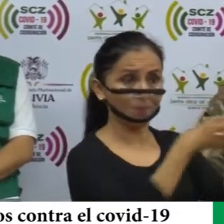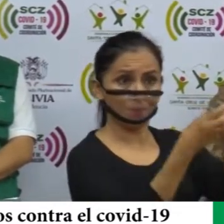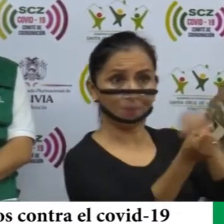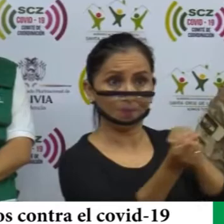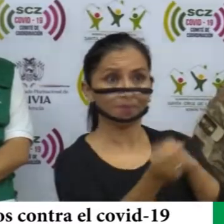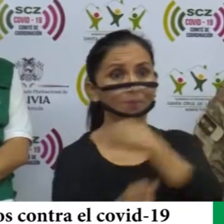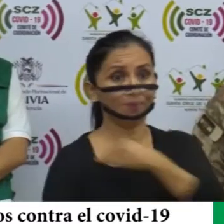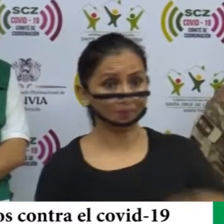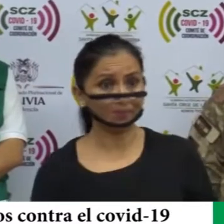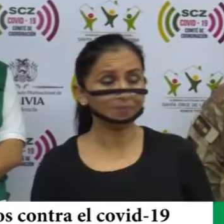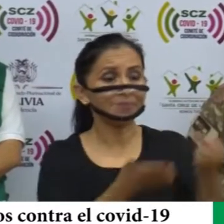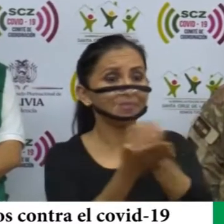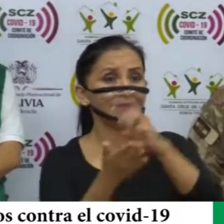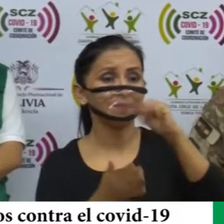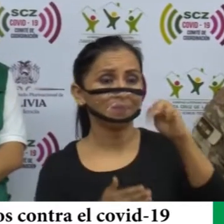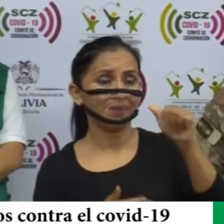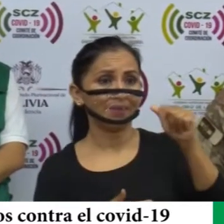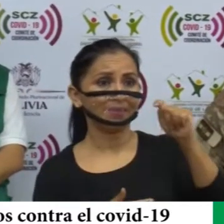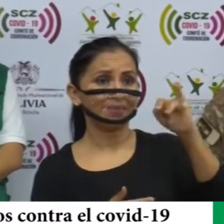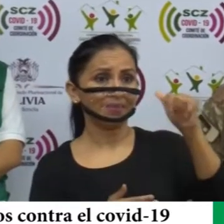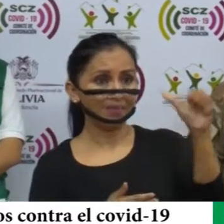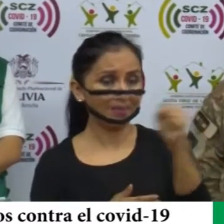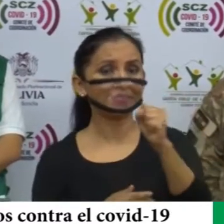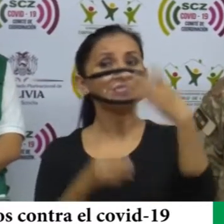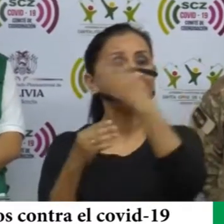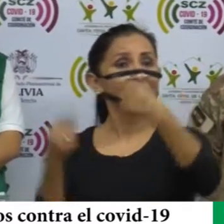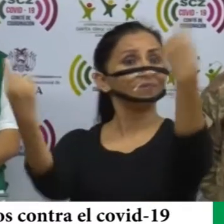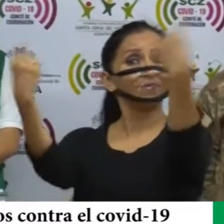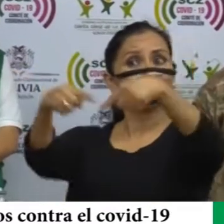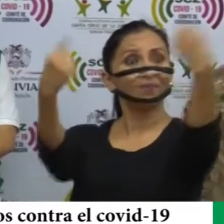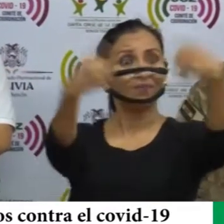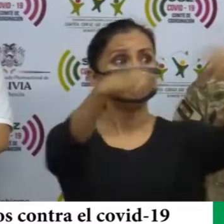en el municipio de San Matías y Ascensión de la Frontera,